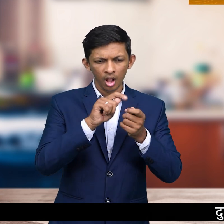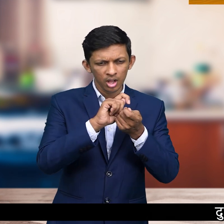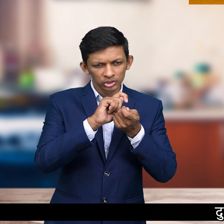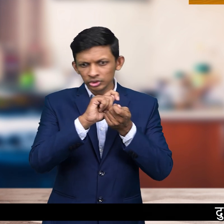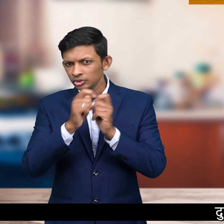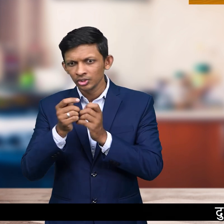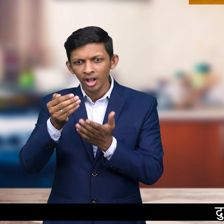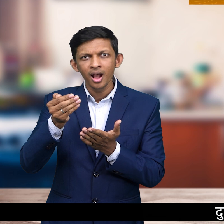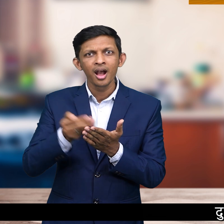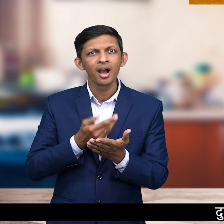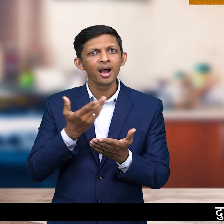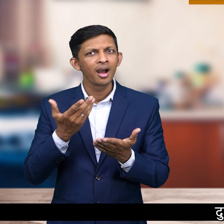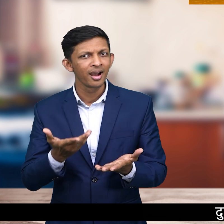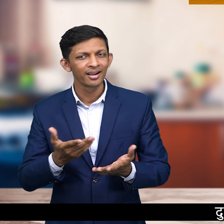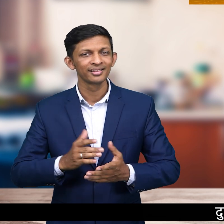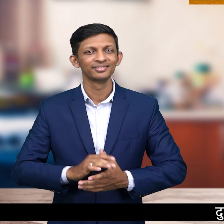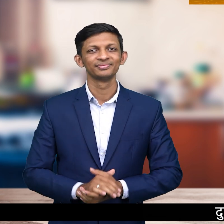दुधाचे दह्यात रूपांतर.